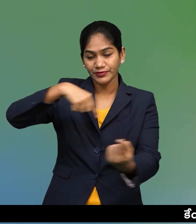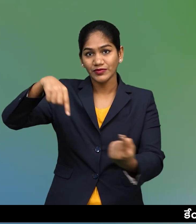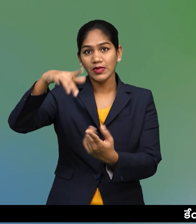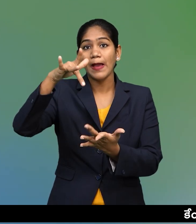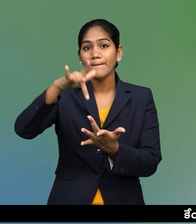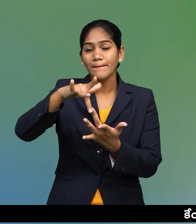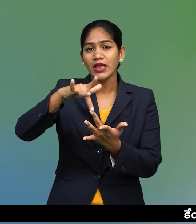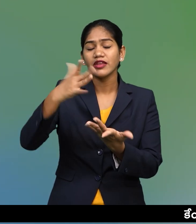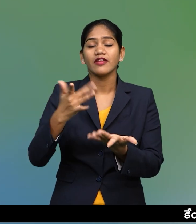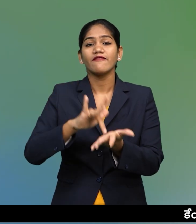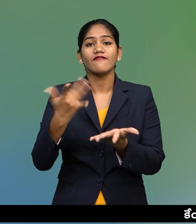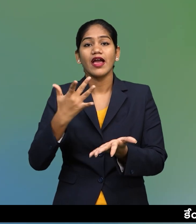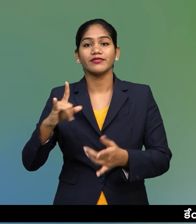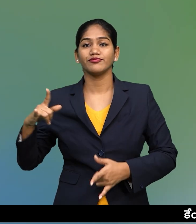కేంద్రీకృతమై ఉన్నాయి.